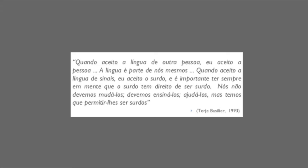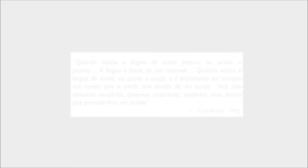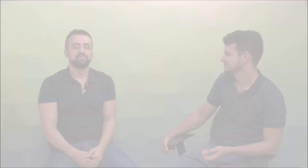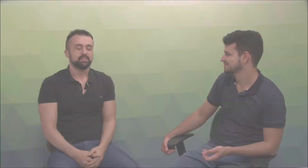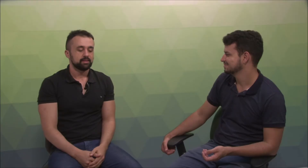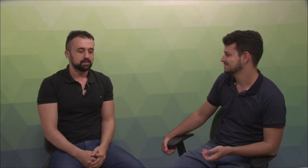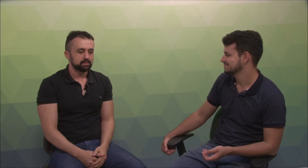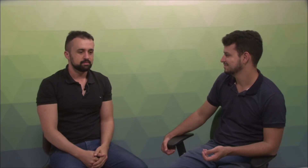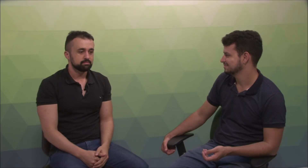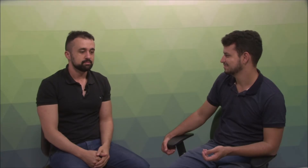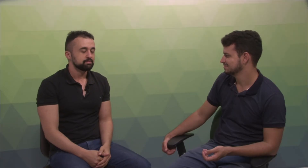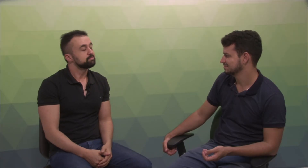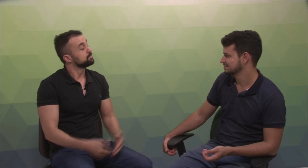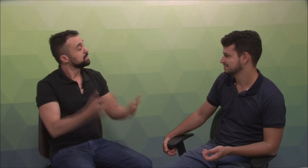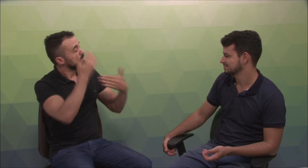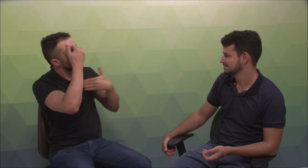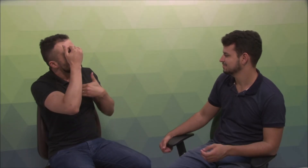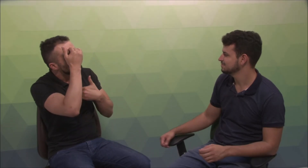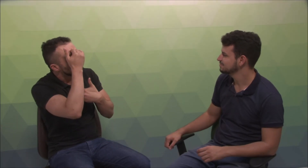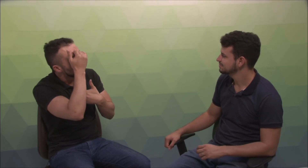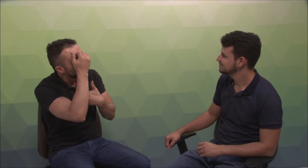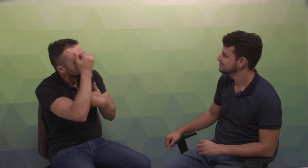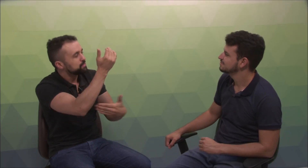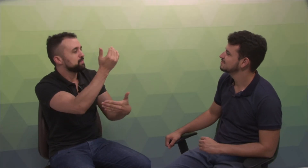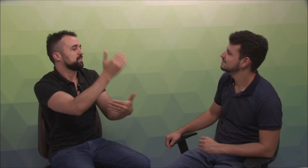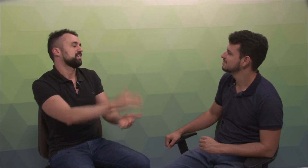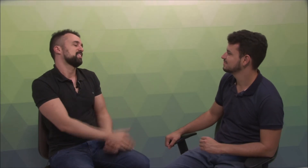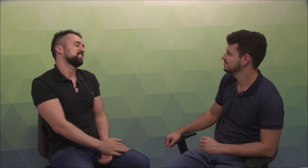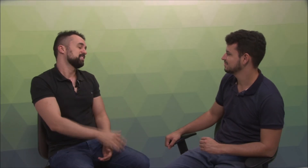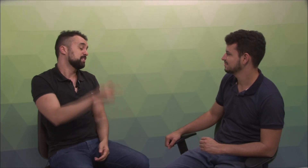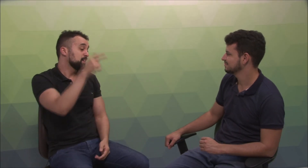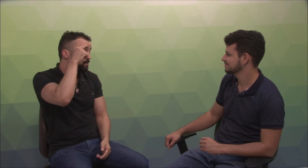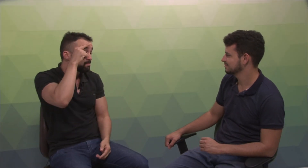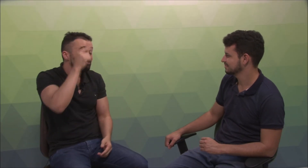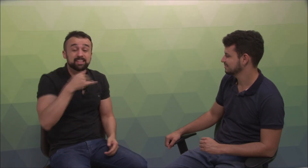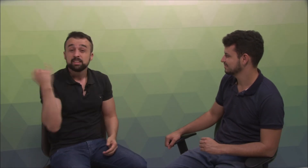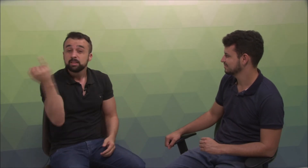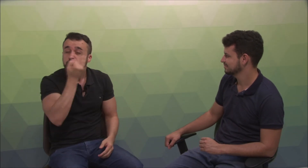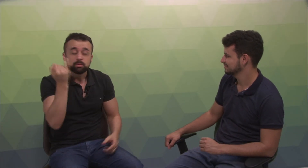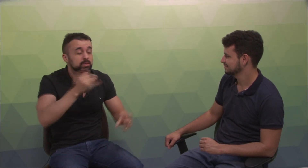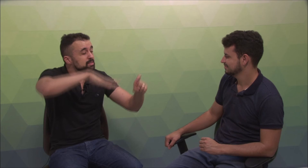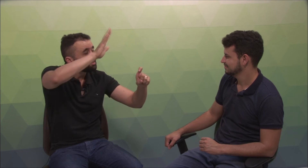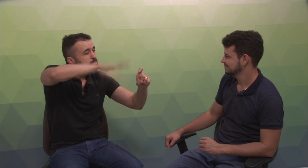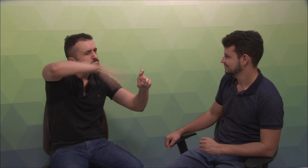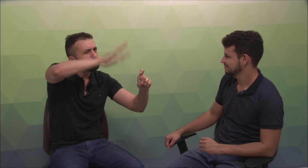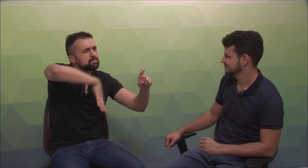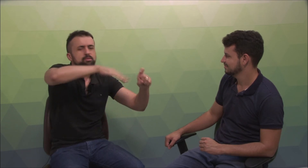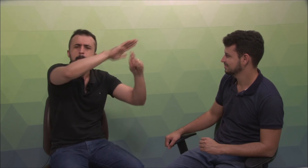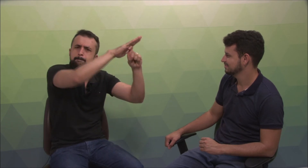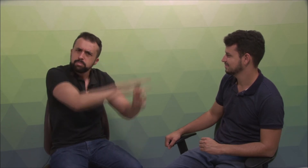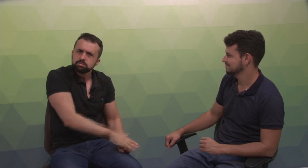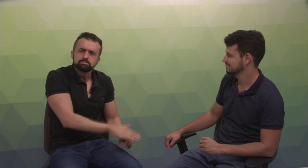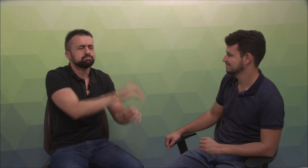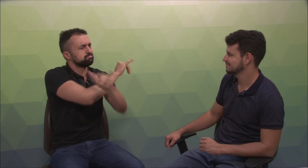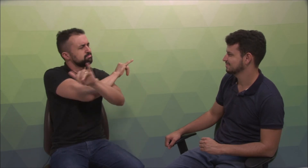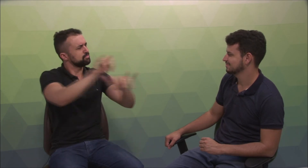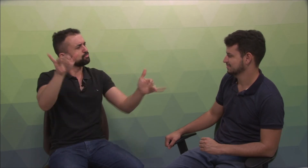Muito obrigado, Gabriel. É muito importante